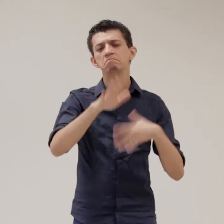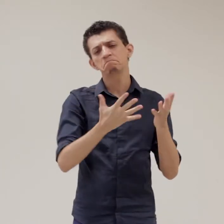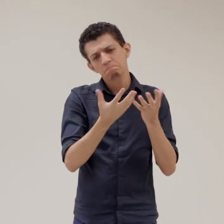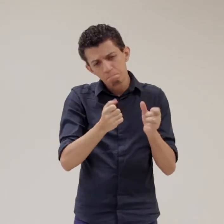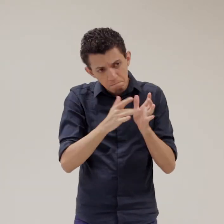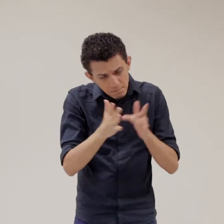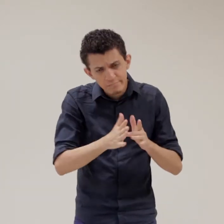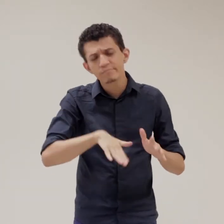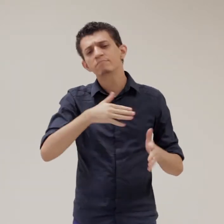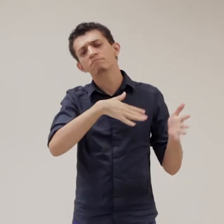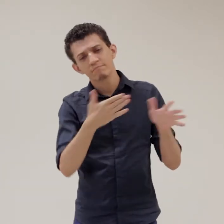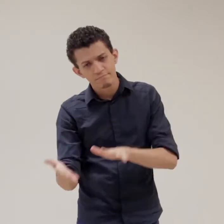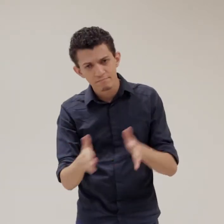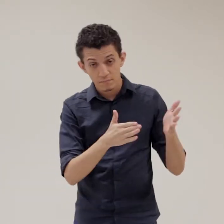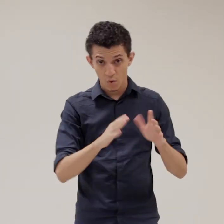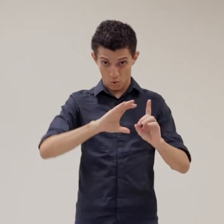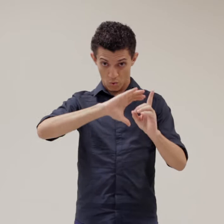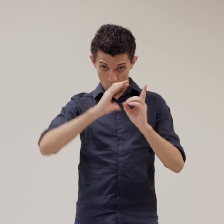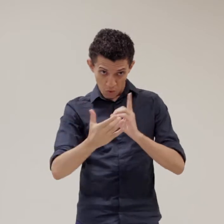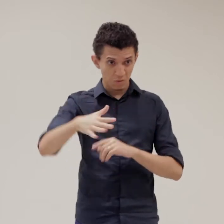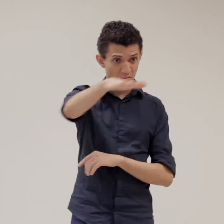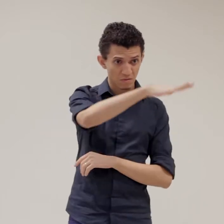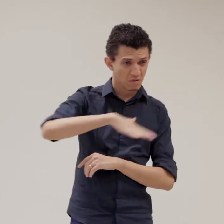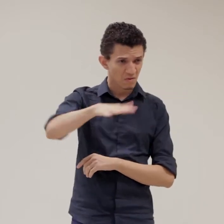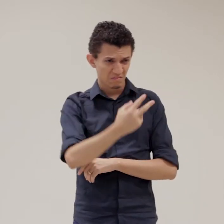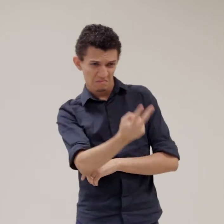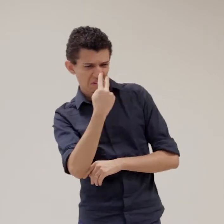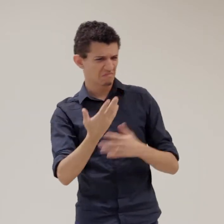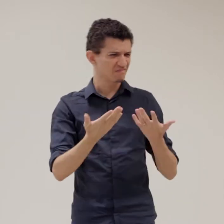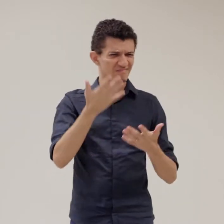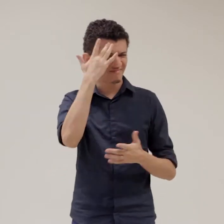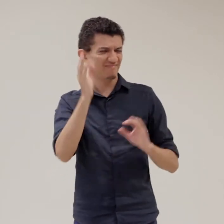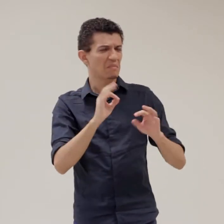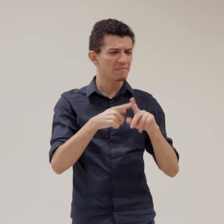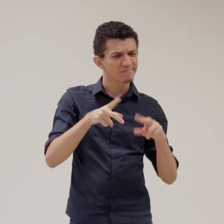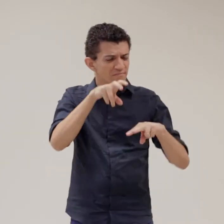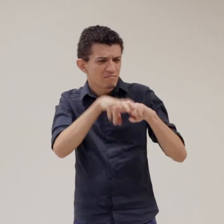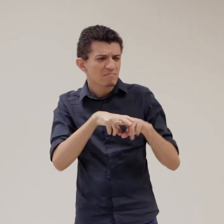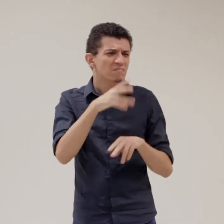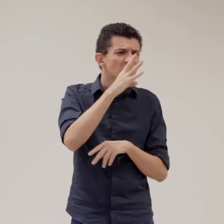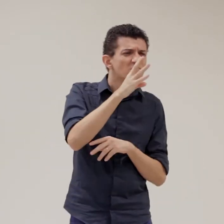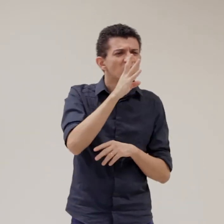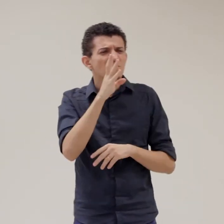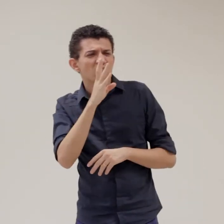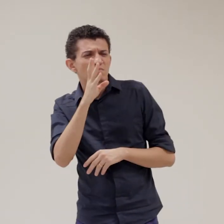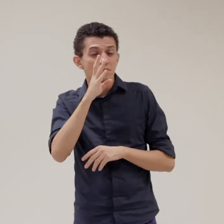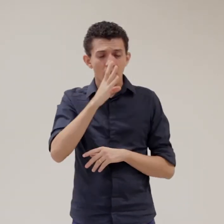meio isolado, com os olhos atentos à boca dos outros. Na época, ele já sabia boa parte do gestual da língua